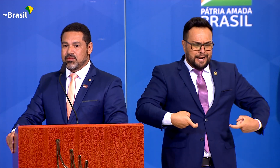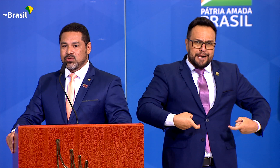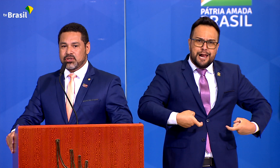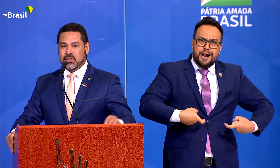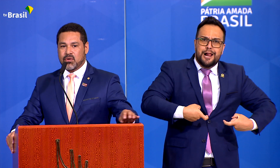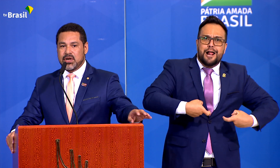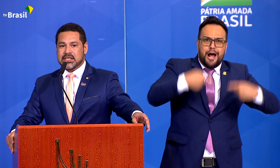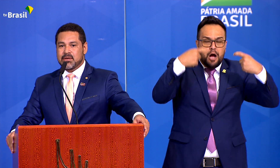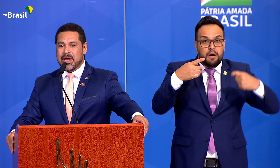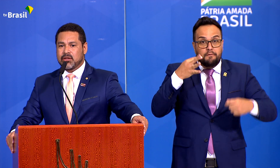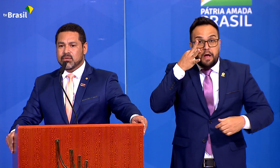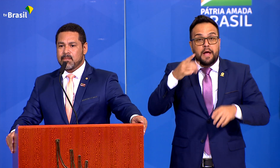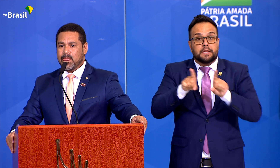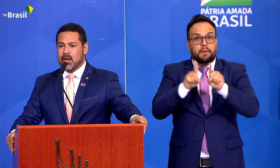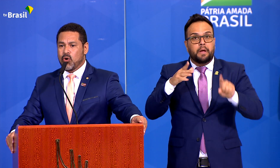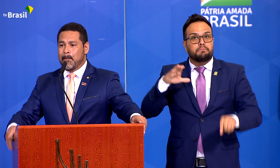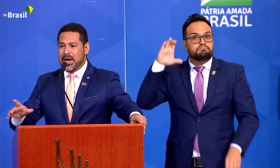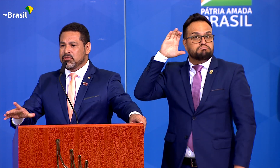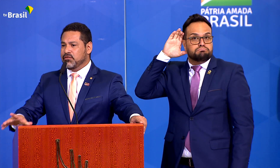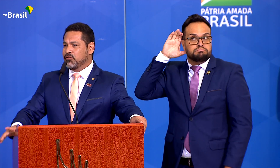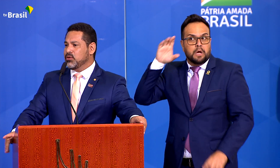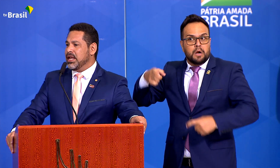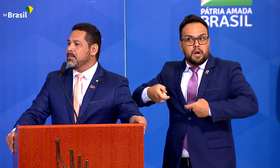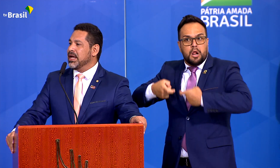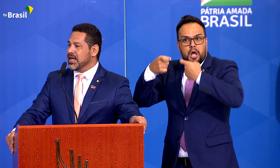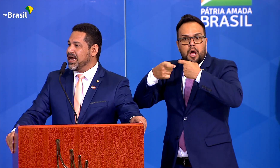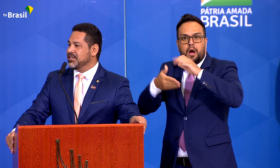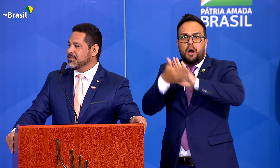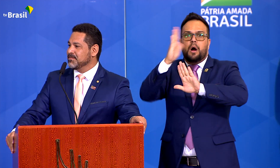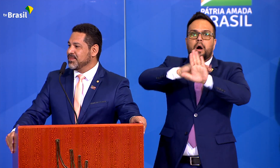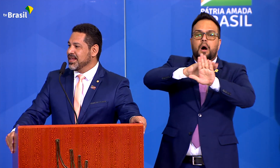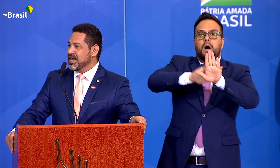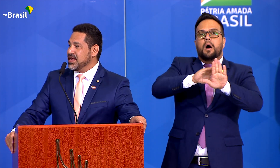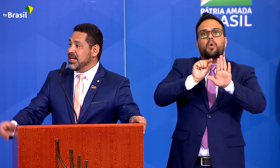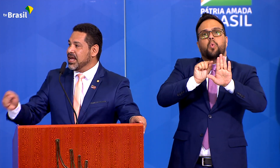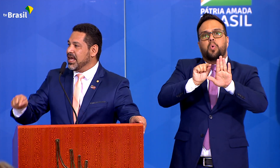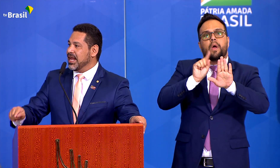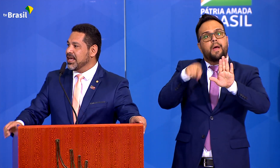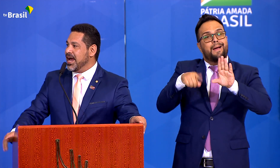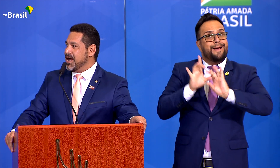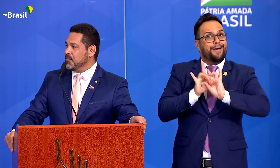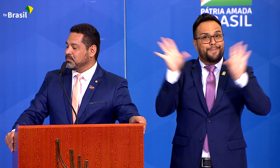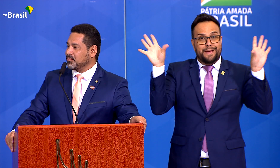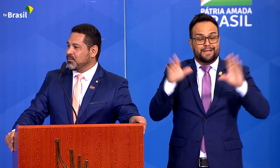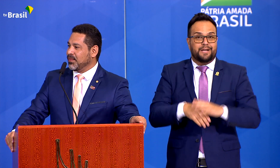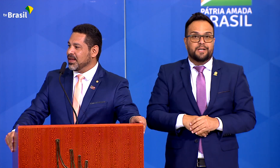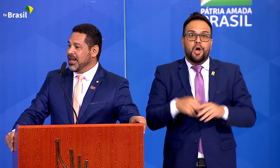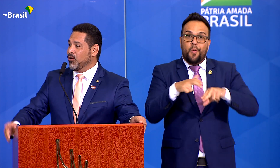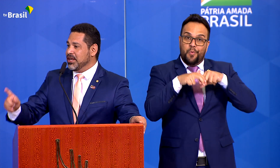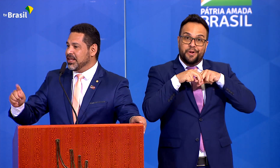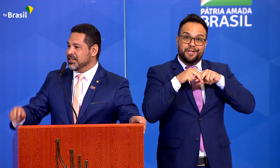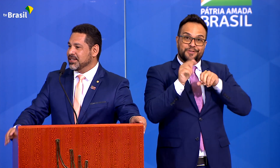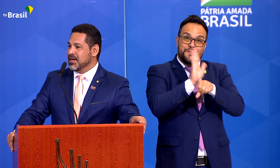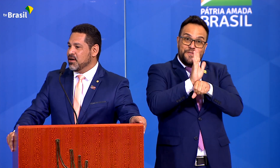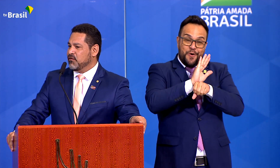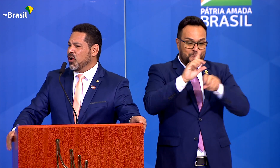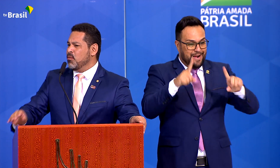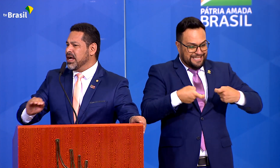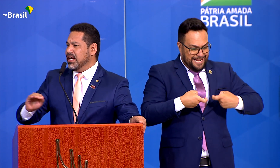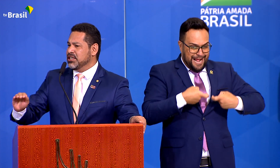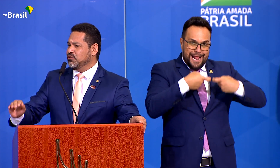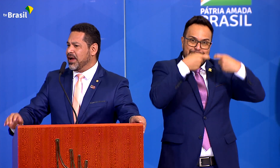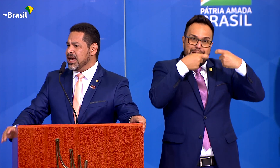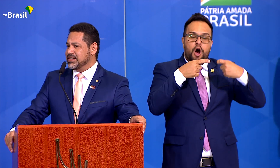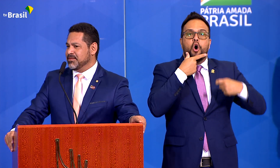que temos conhecimento o pano de fundo é a liberdade e ali naquela guerra Leônidas